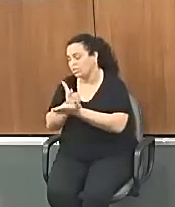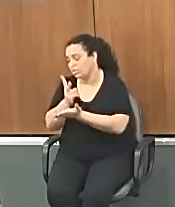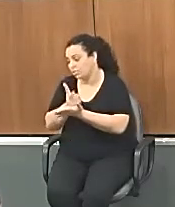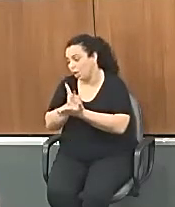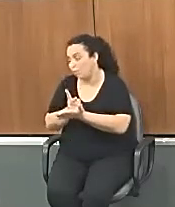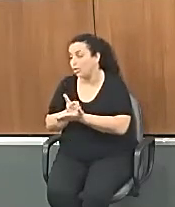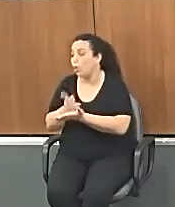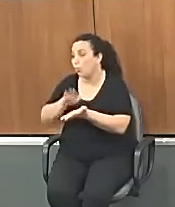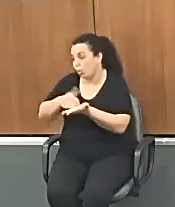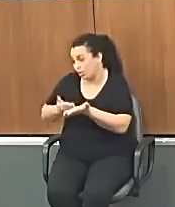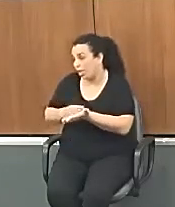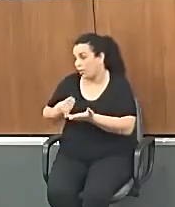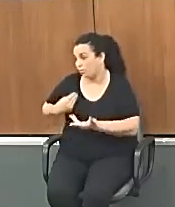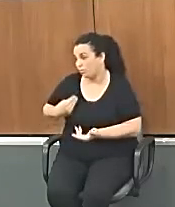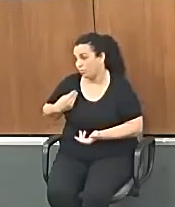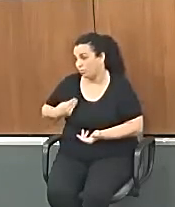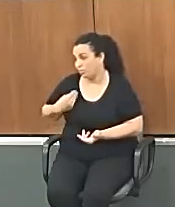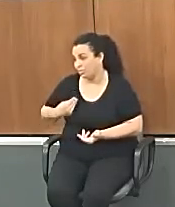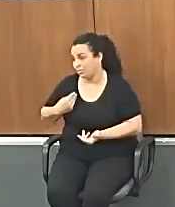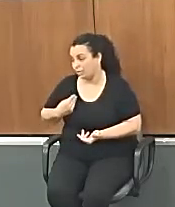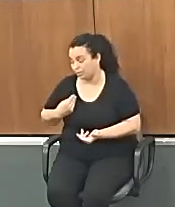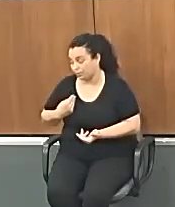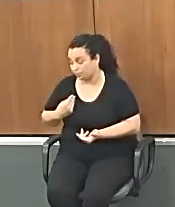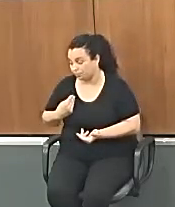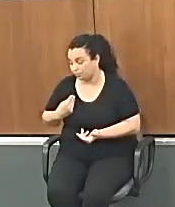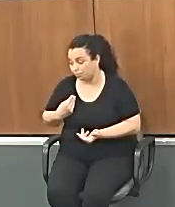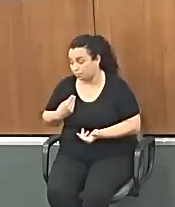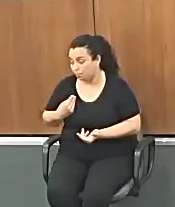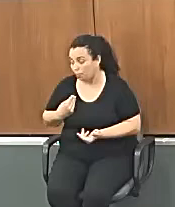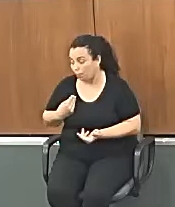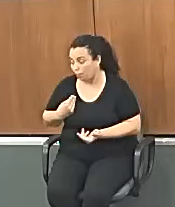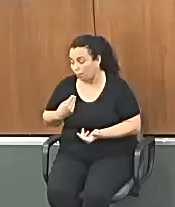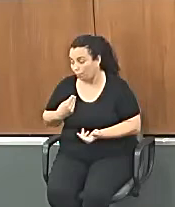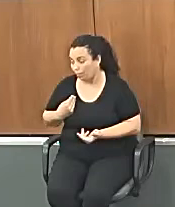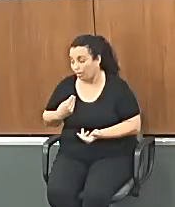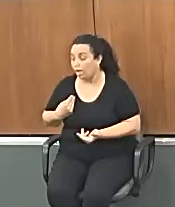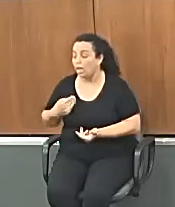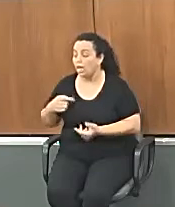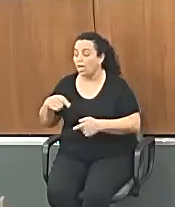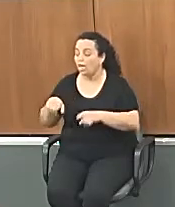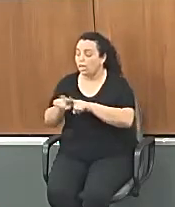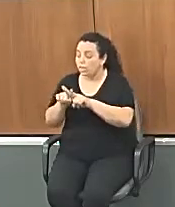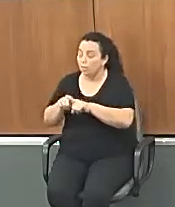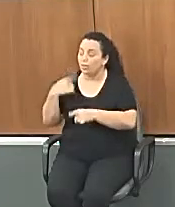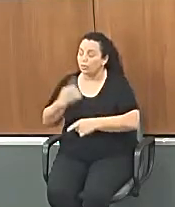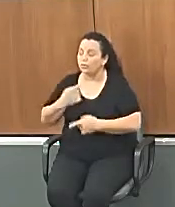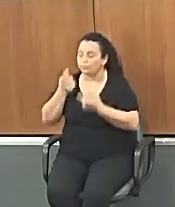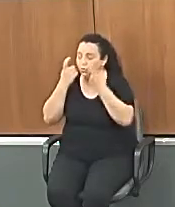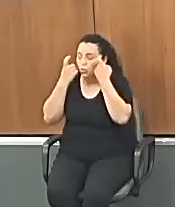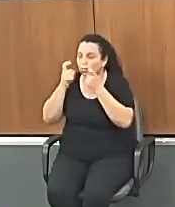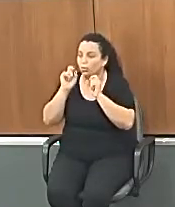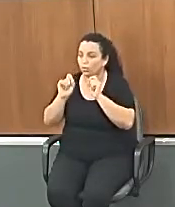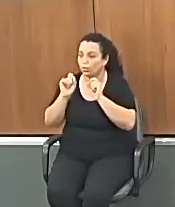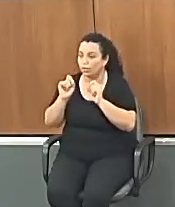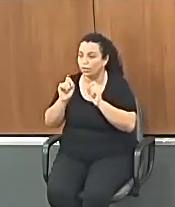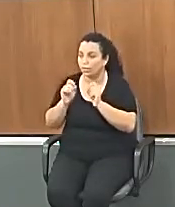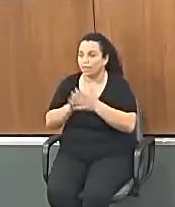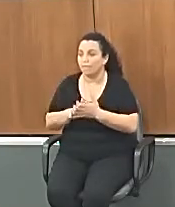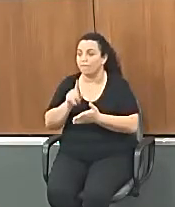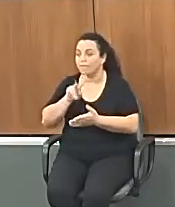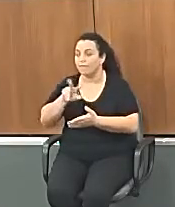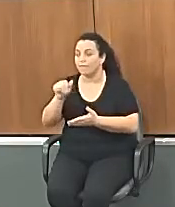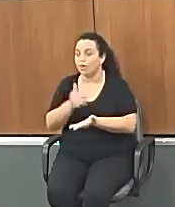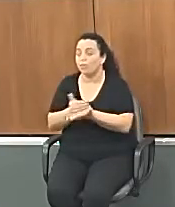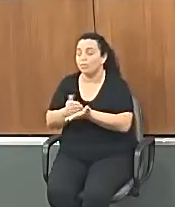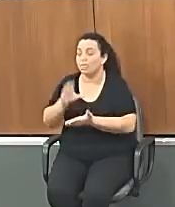um intérprete de libras ou não há pessoas capacitadas em libras uma outra preocupação nossa nós vamos começar com a setop a